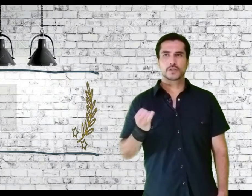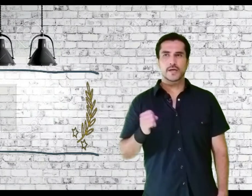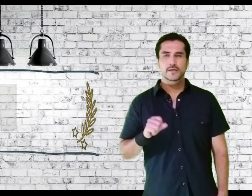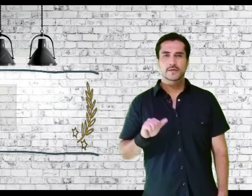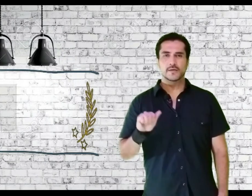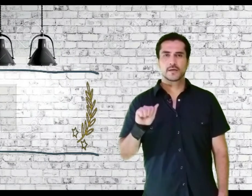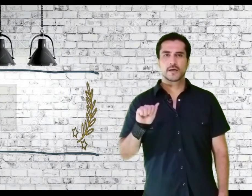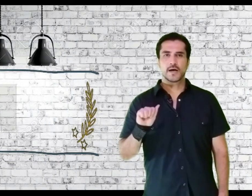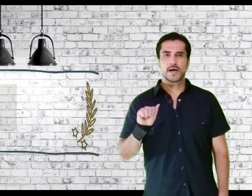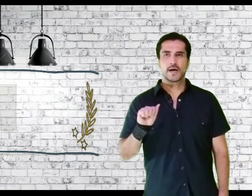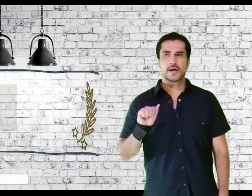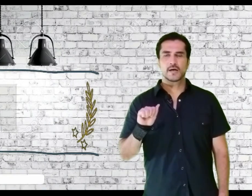J, A,